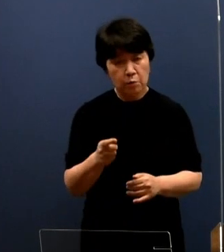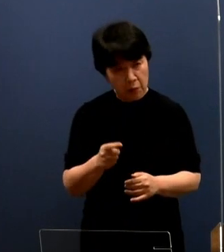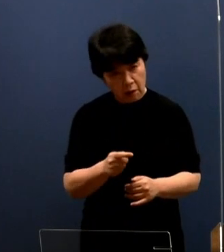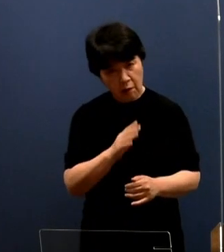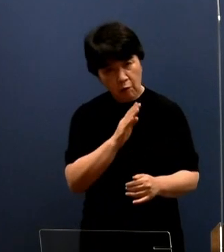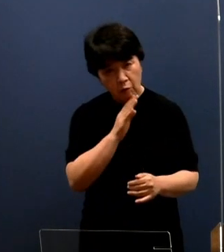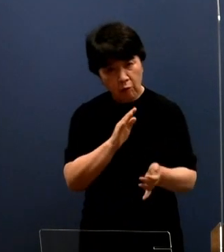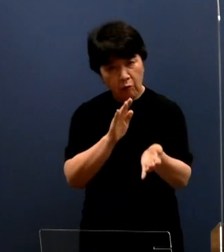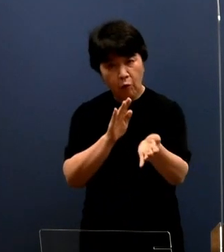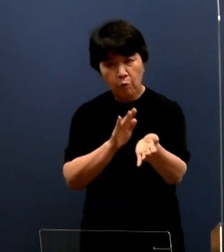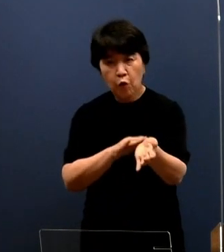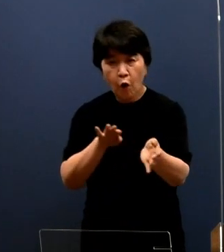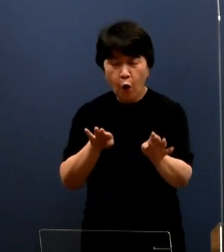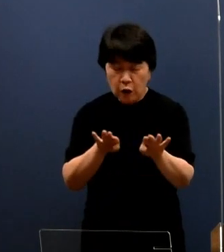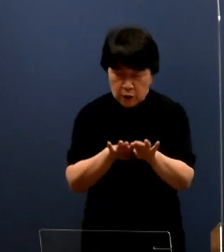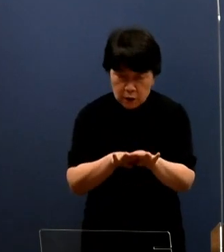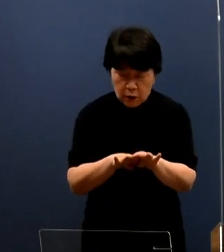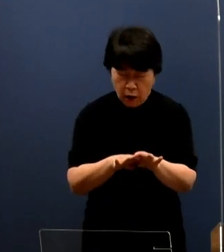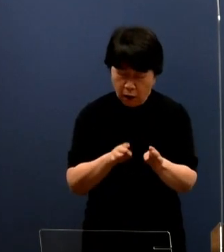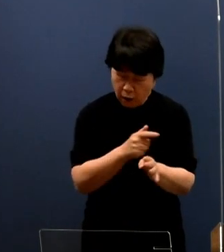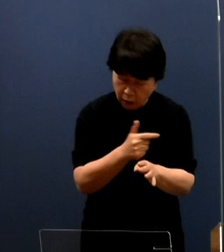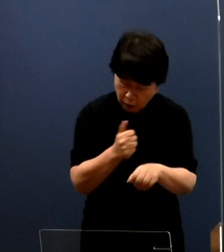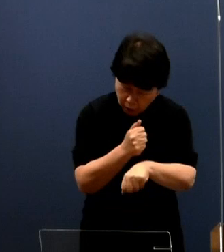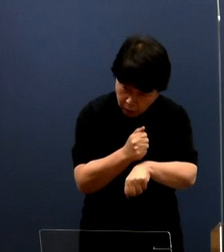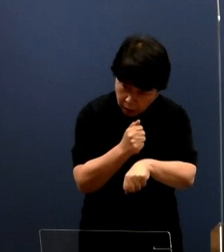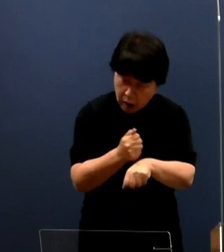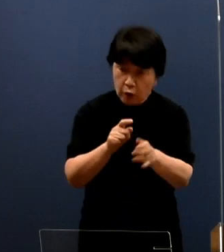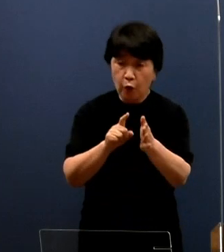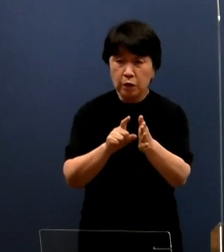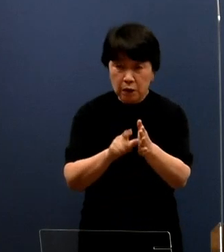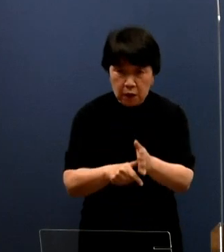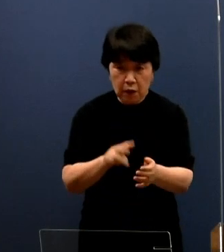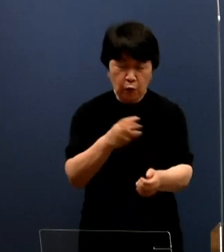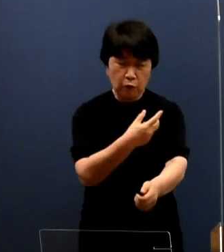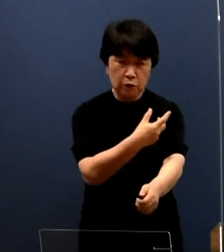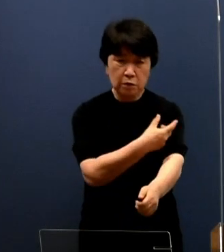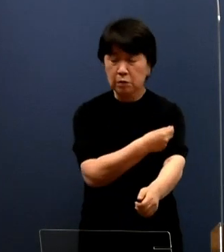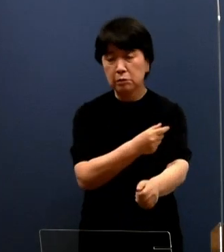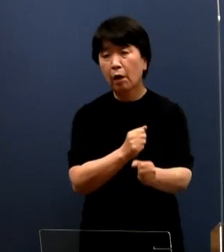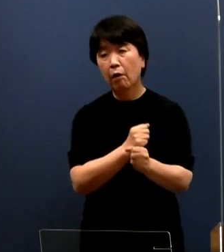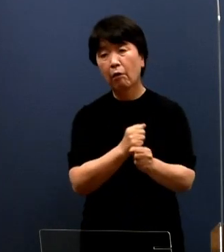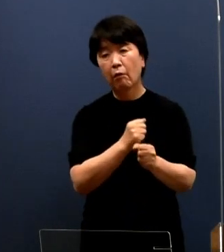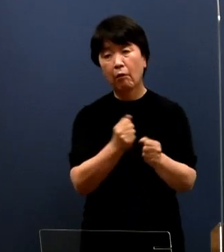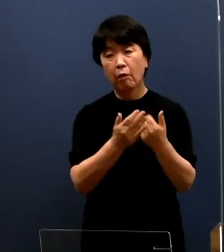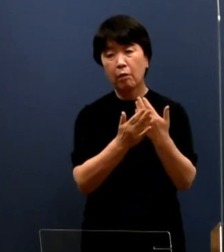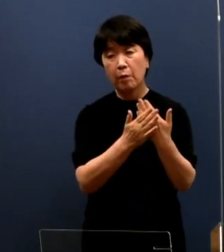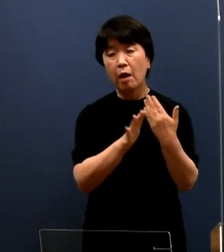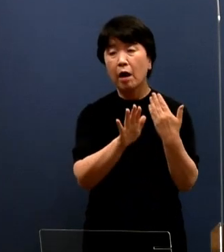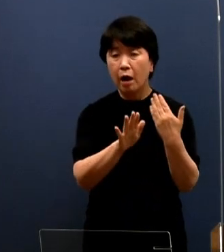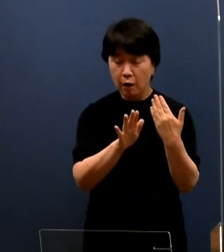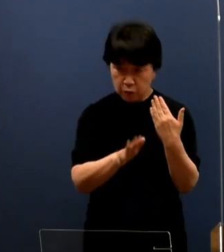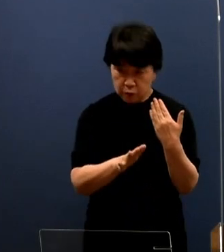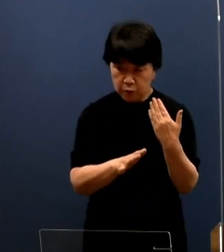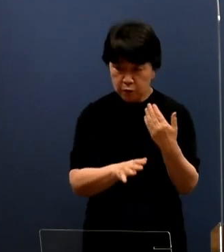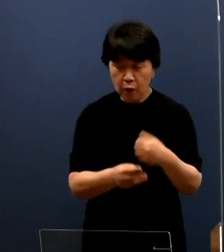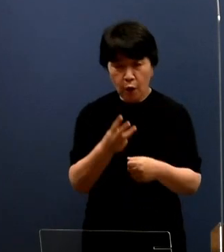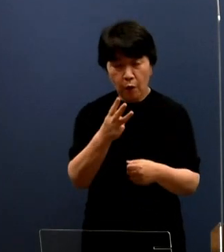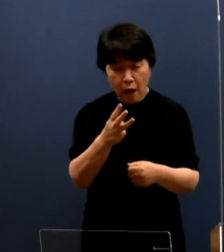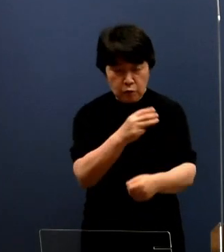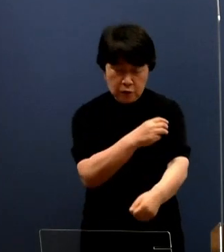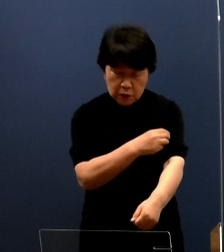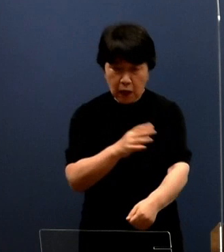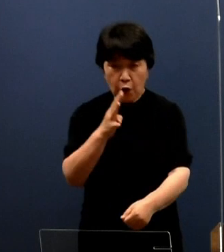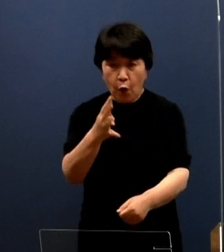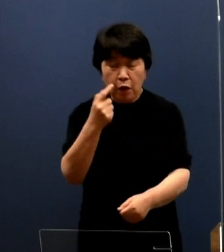ことができなくなりますからね。やっぱり感染を抑えていく、だからワクチンの4回目接種の対象を広げる